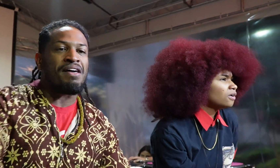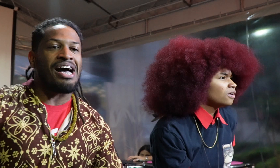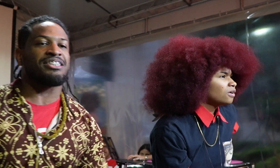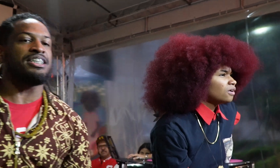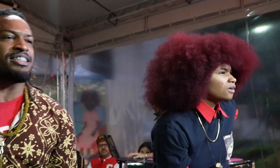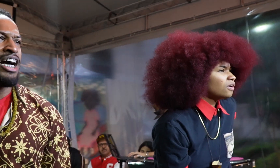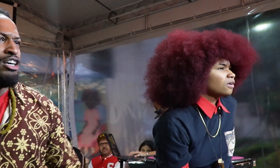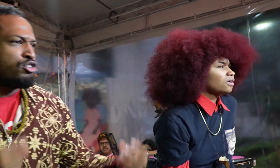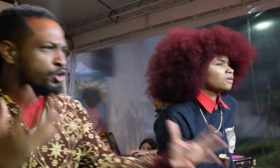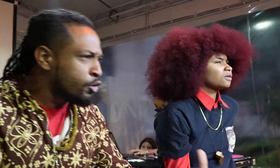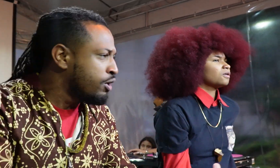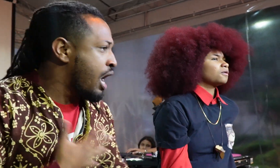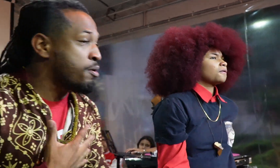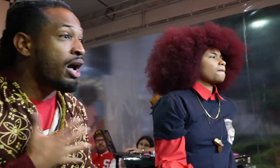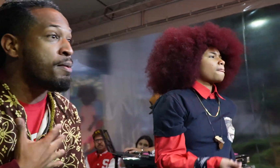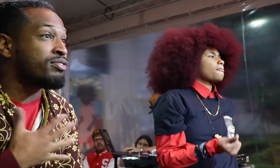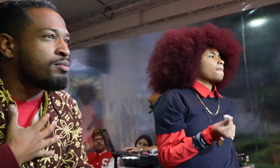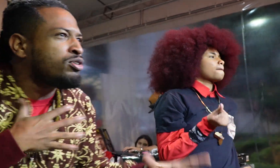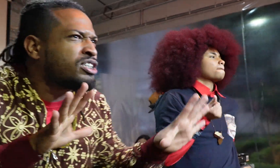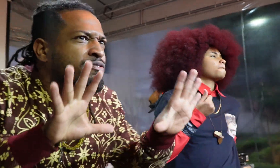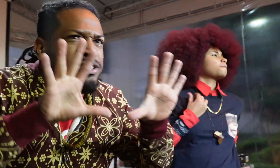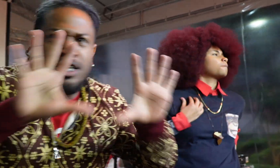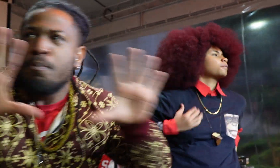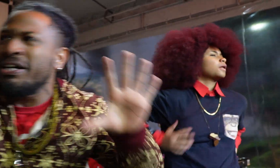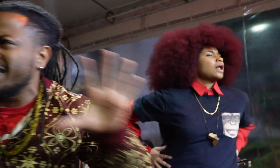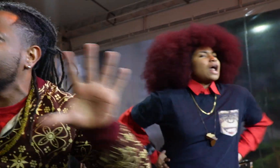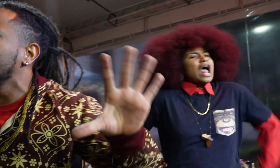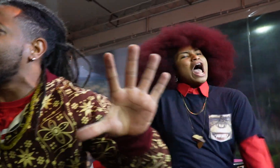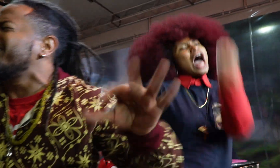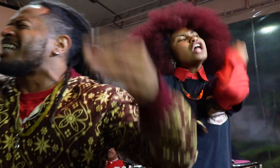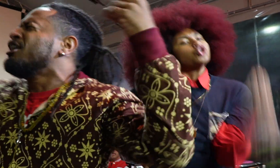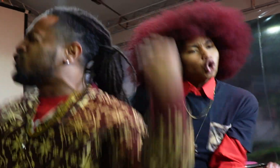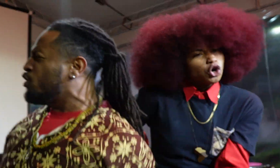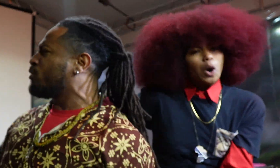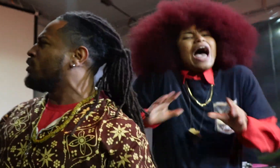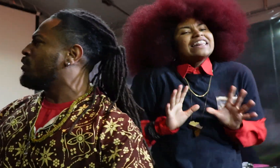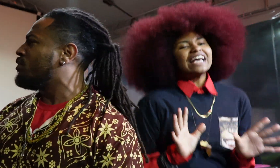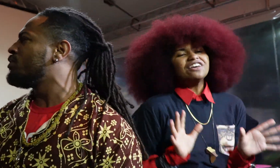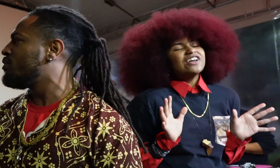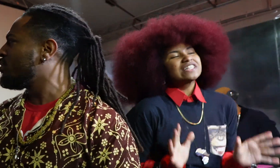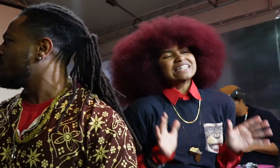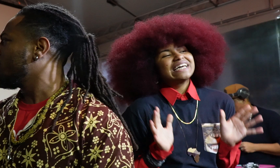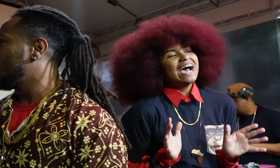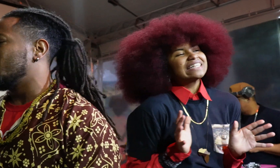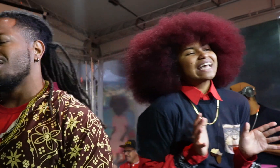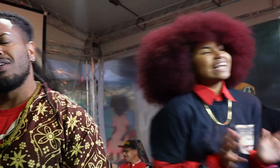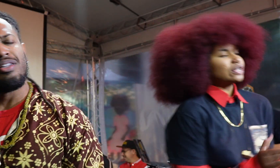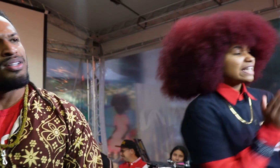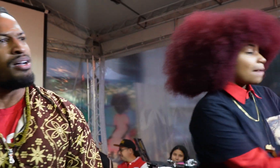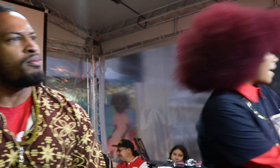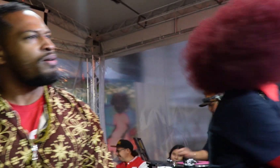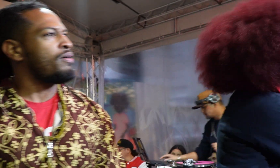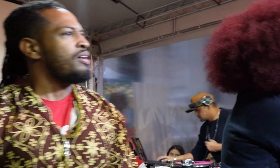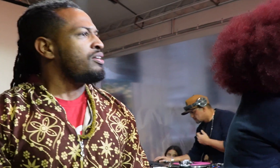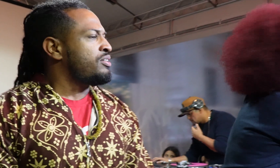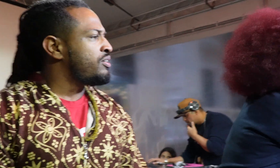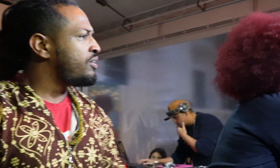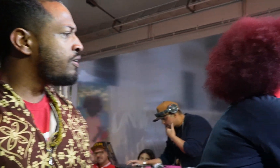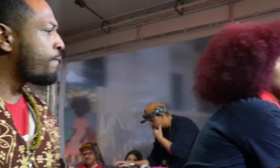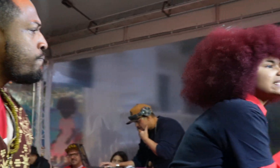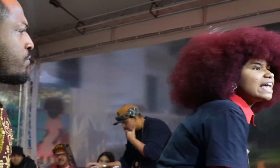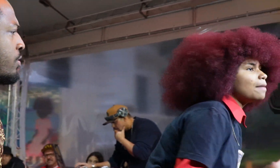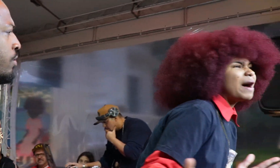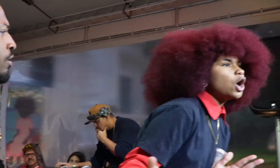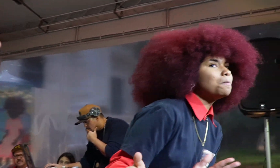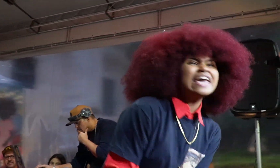Duro é piada racista. Duro é meu cabelo ser motivo de eu não passar na entrevista. Duro é ter que ver nossas crianças querendo ser a Barbie sem